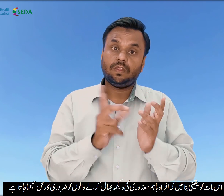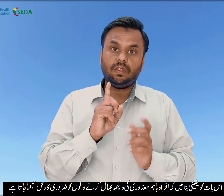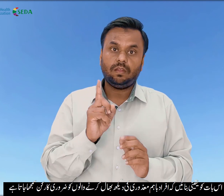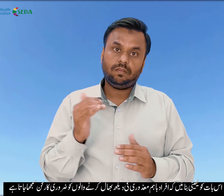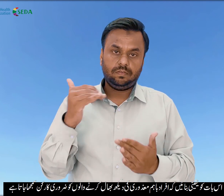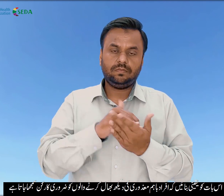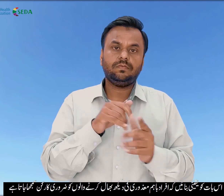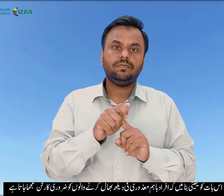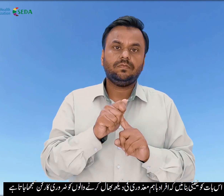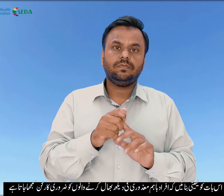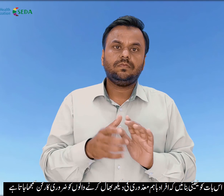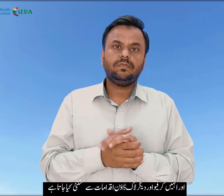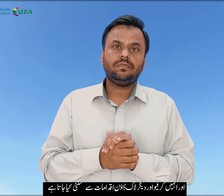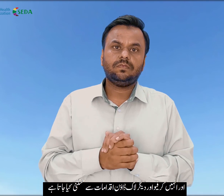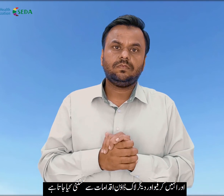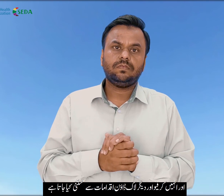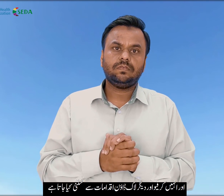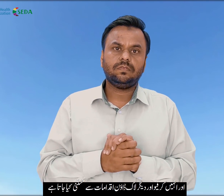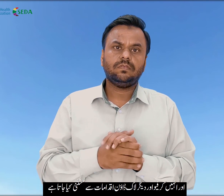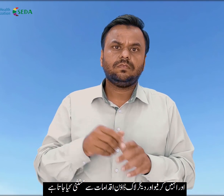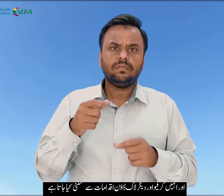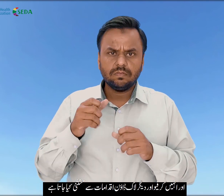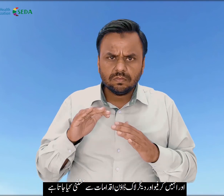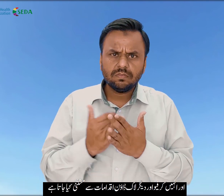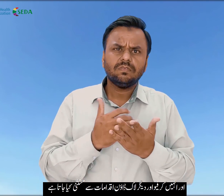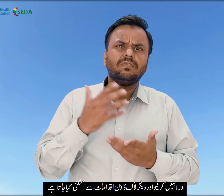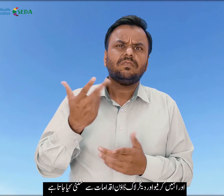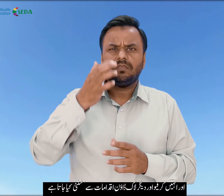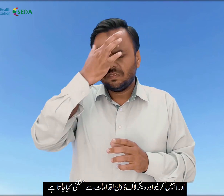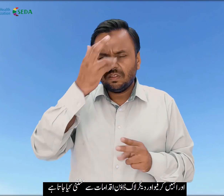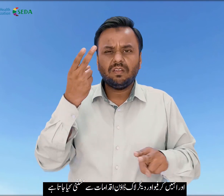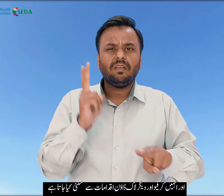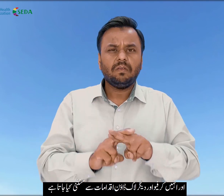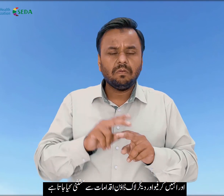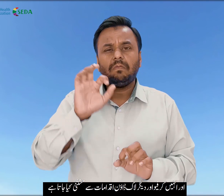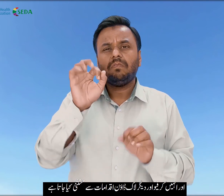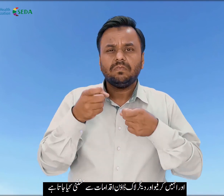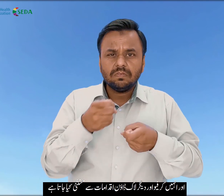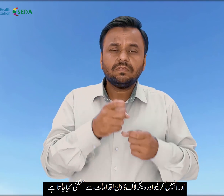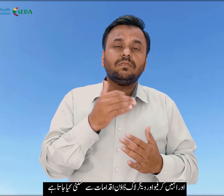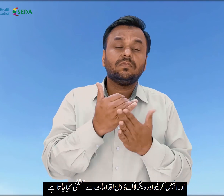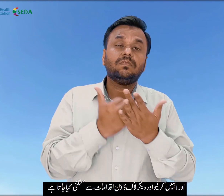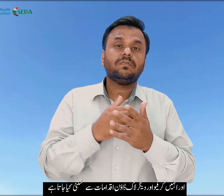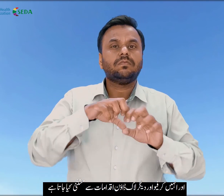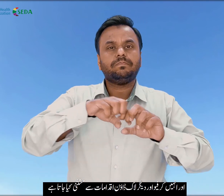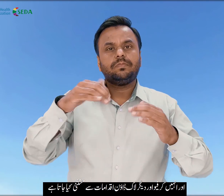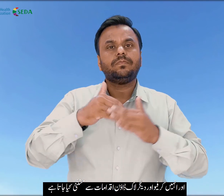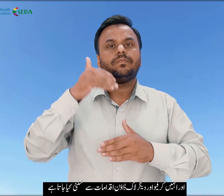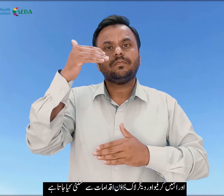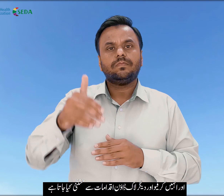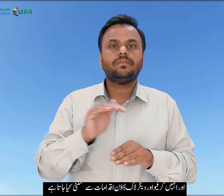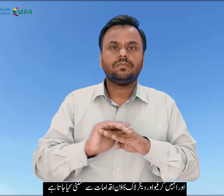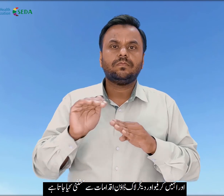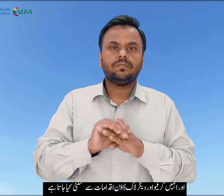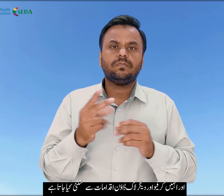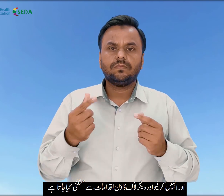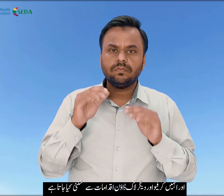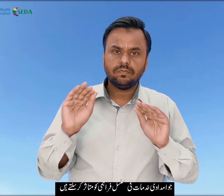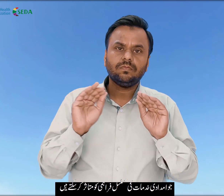ہے اور انہیں کرفیو اور دیگر لاک ڈاؤن اقدامات سے مستثنیٰ کیا جاتا ہے جو